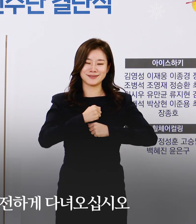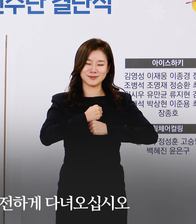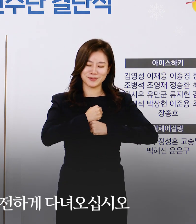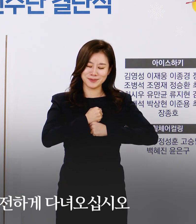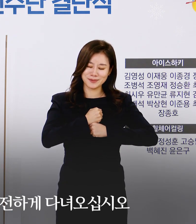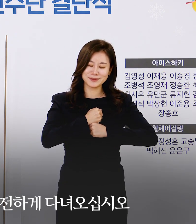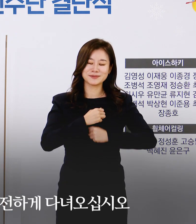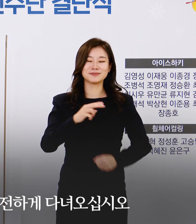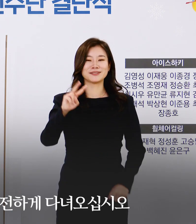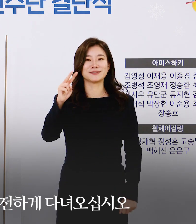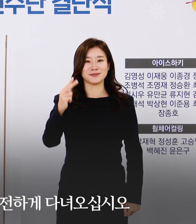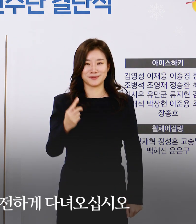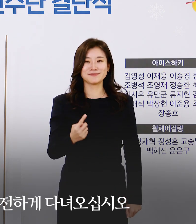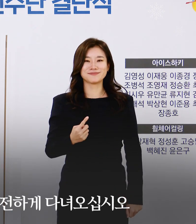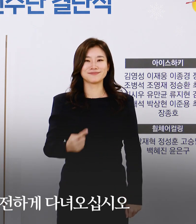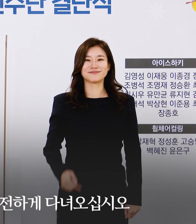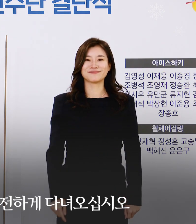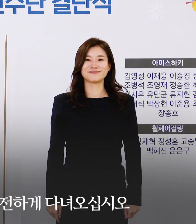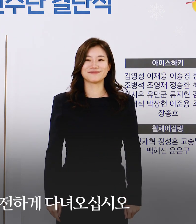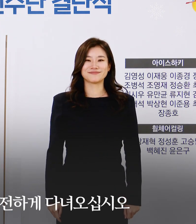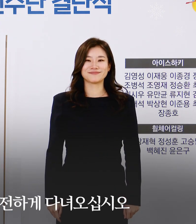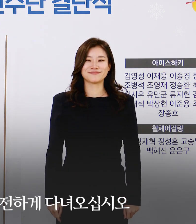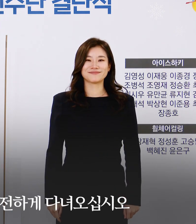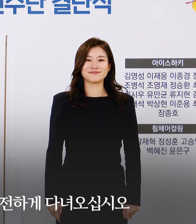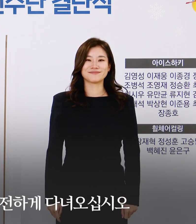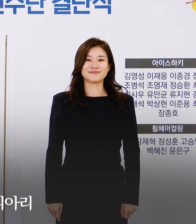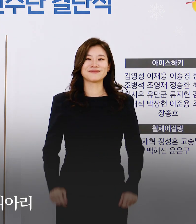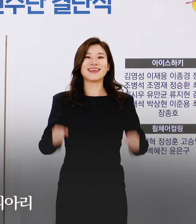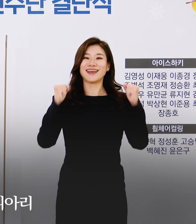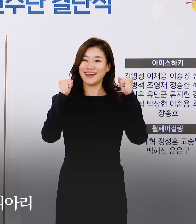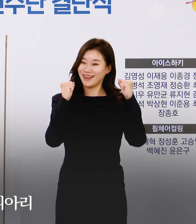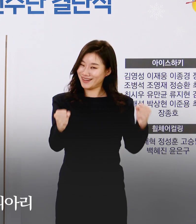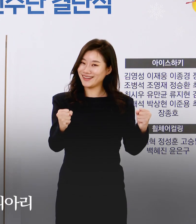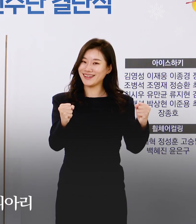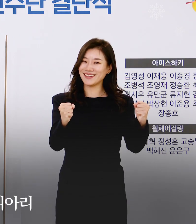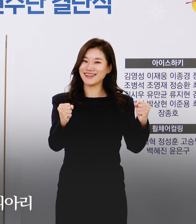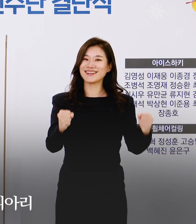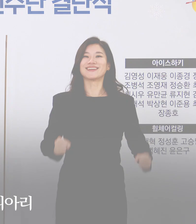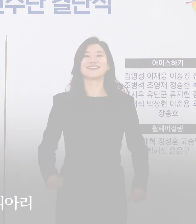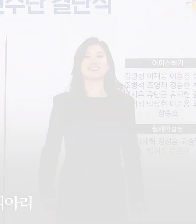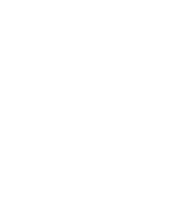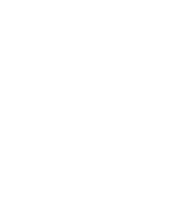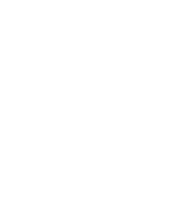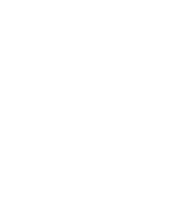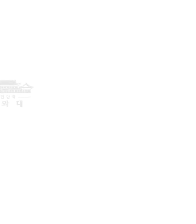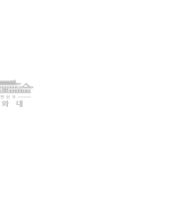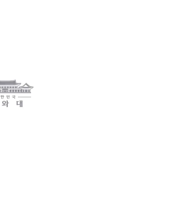건강하게, 안전하게 다녀오십시오. 아리아리.